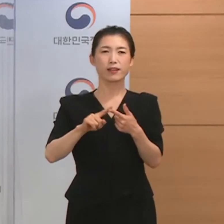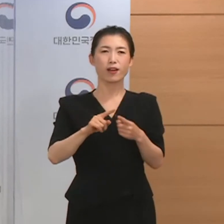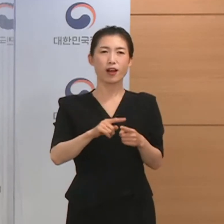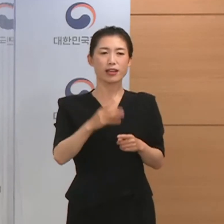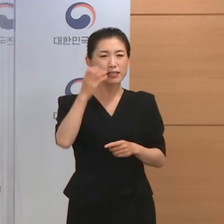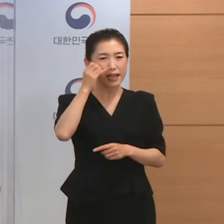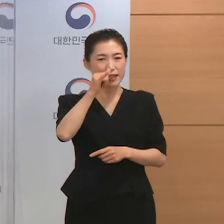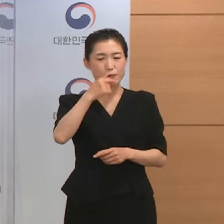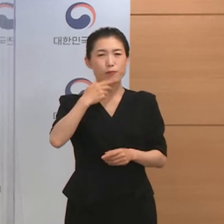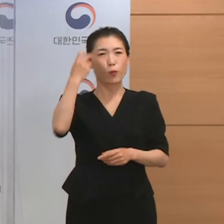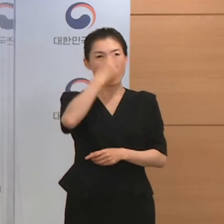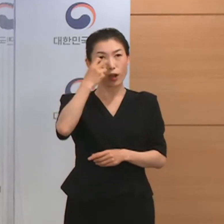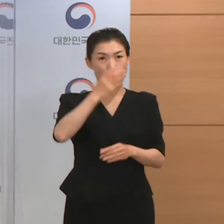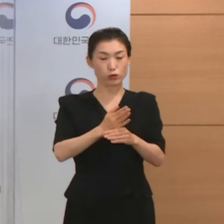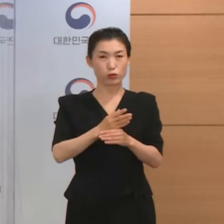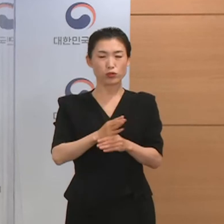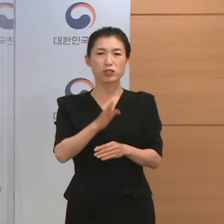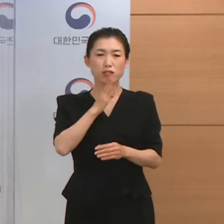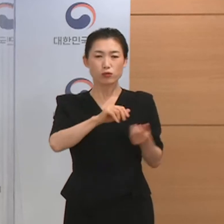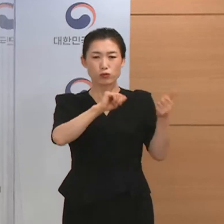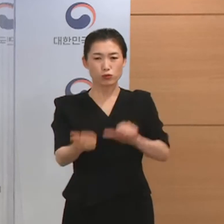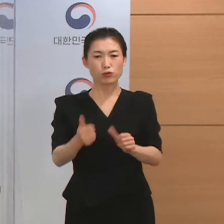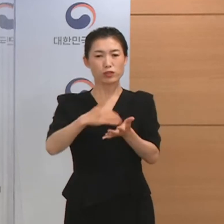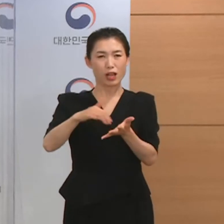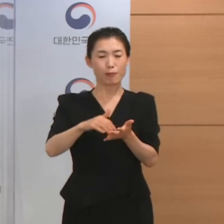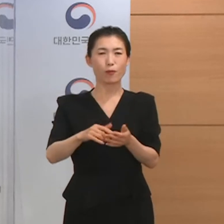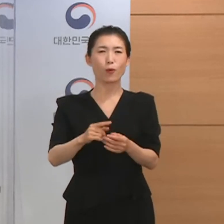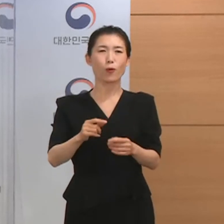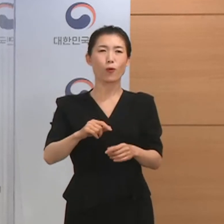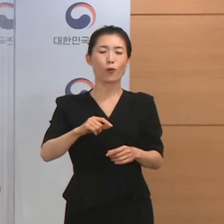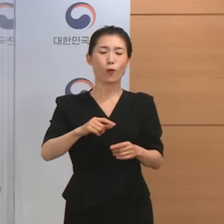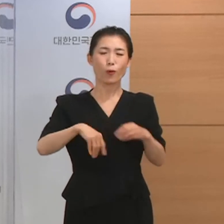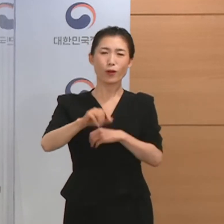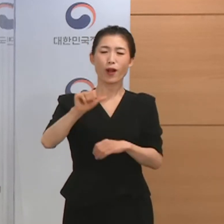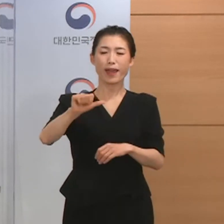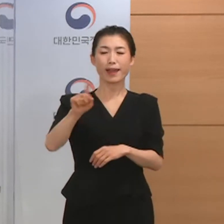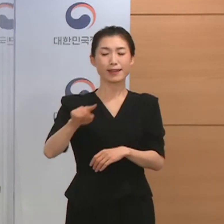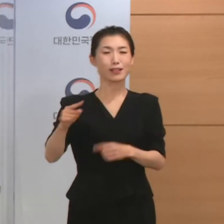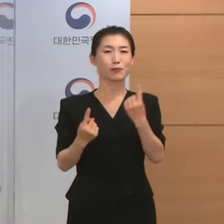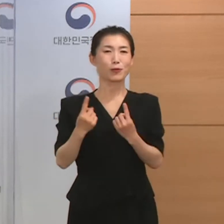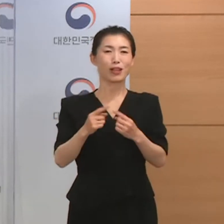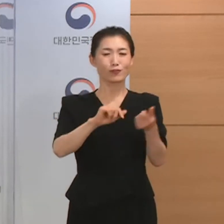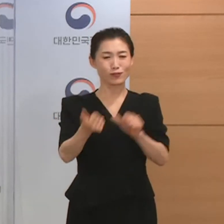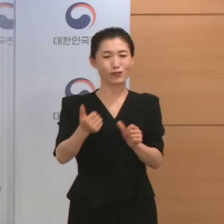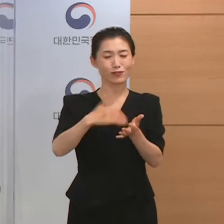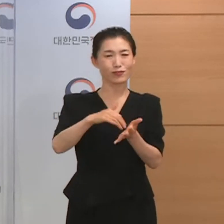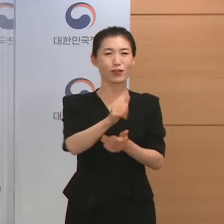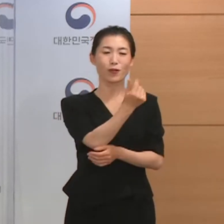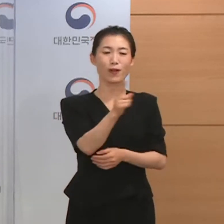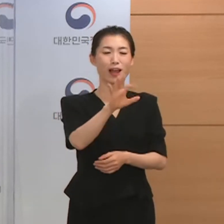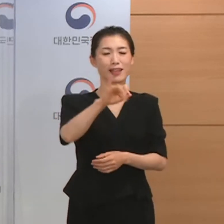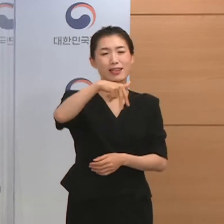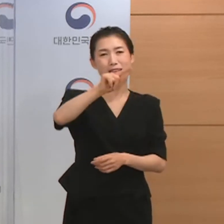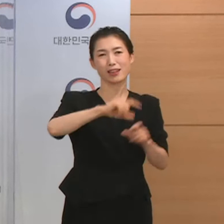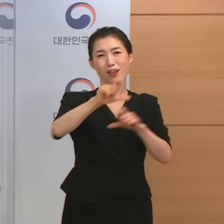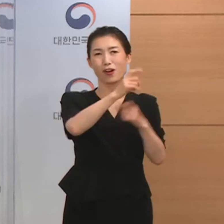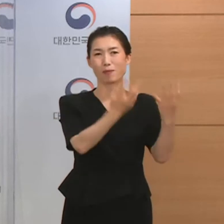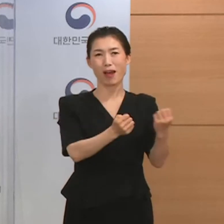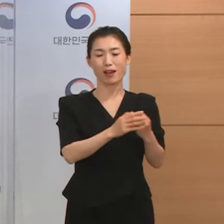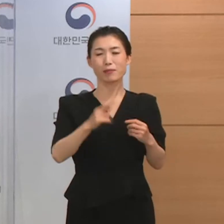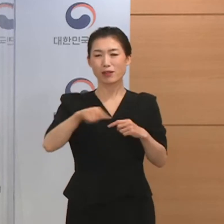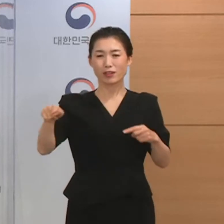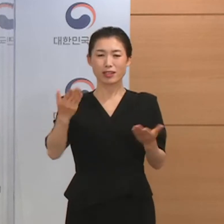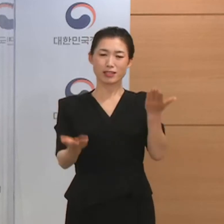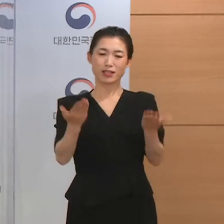신고의 경우에는 오히려 화이자가 더 높은 등 큰 편차가 없이 이상 반응 신고는 들어오고 있습니다. 백신 부작용에